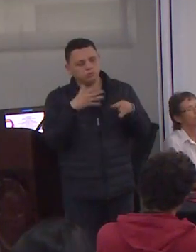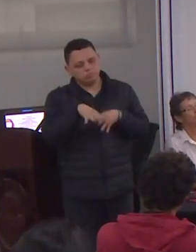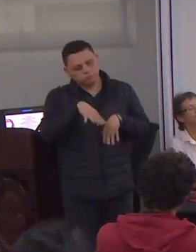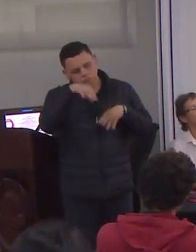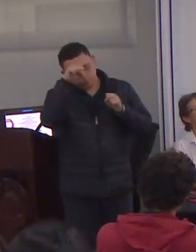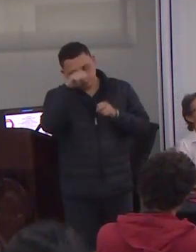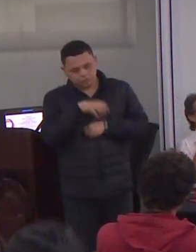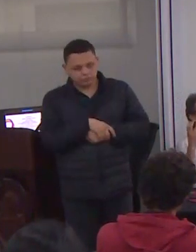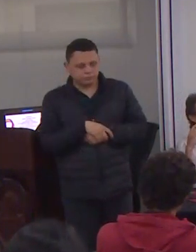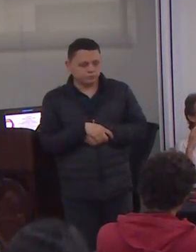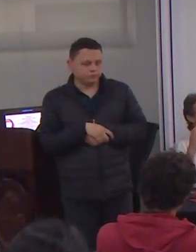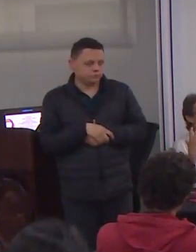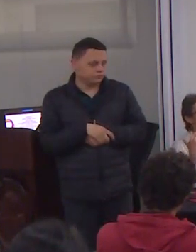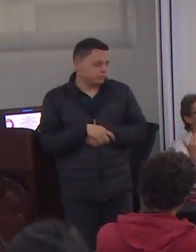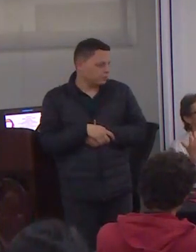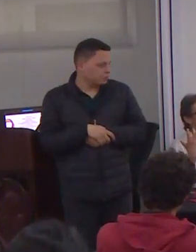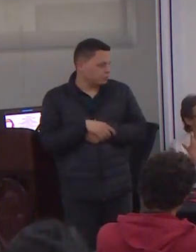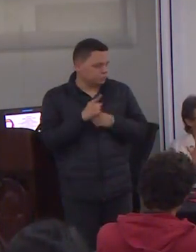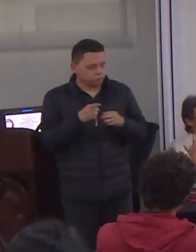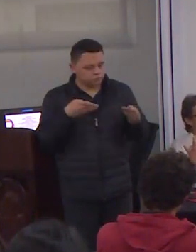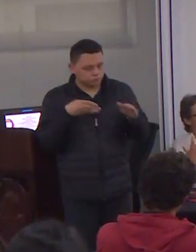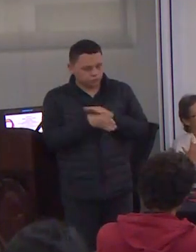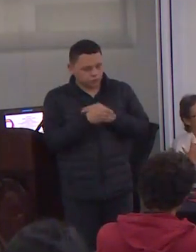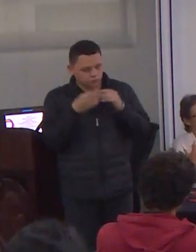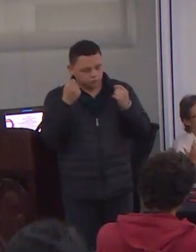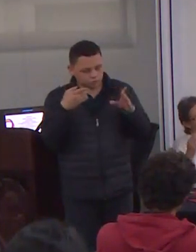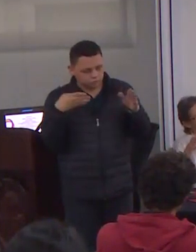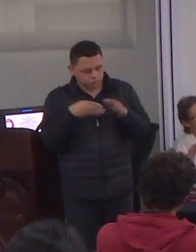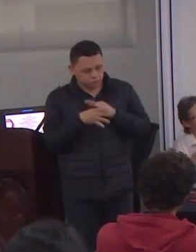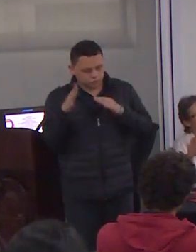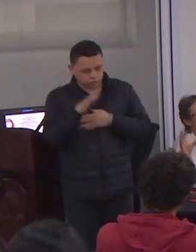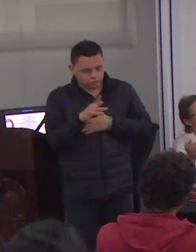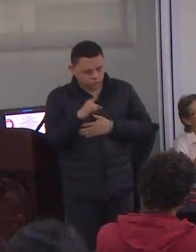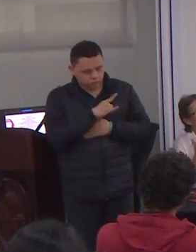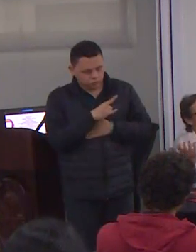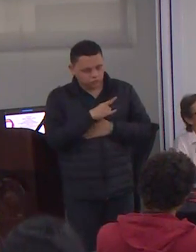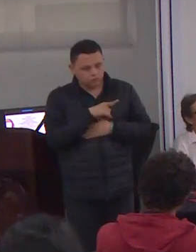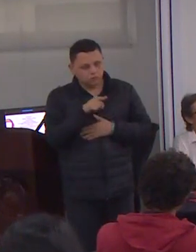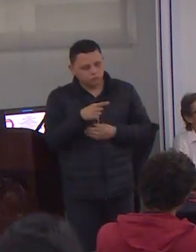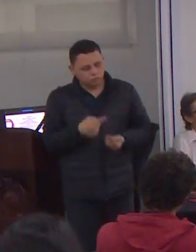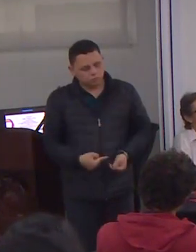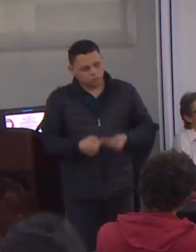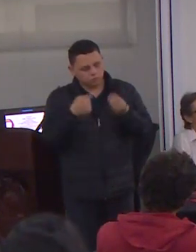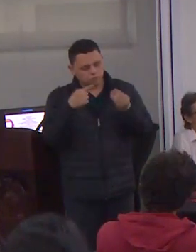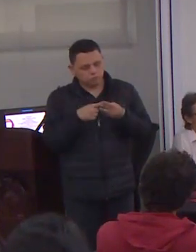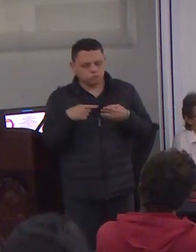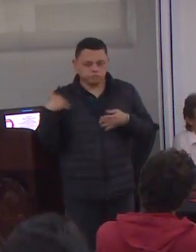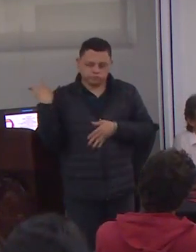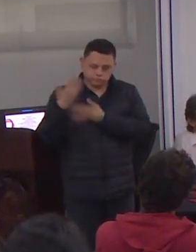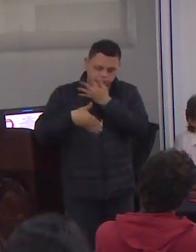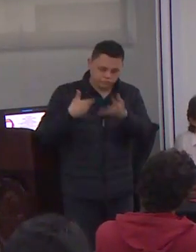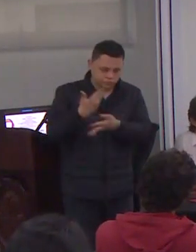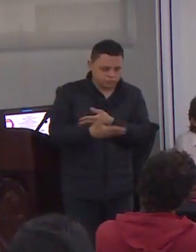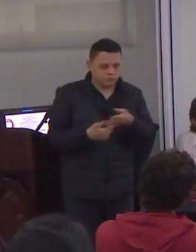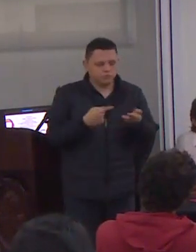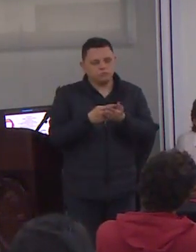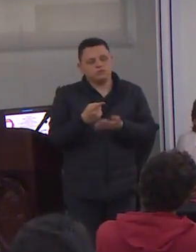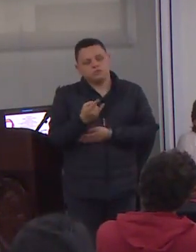entonces como una ruta de entrada ya de la universidad están planteando una política de trayectorias